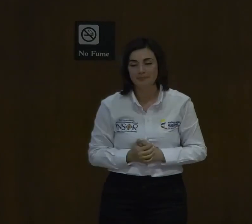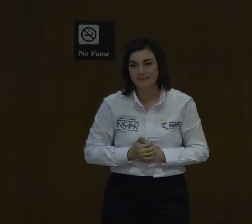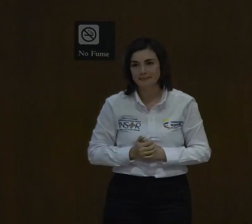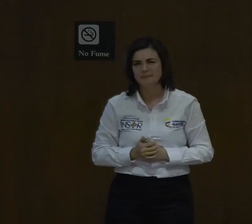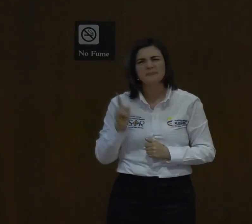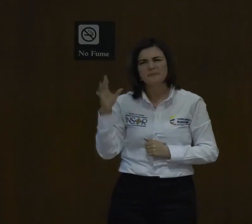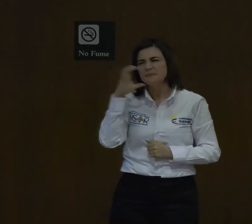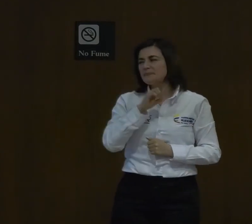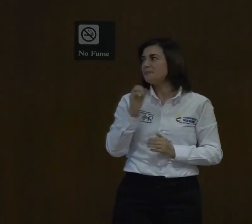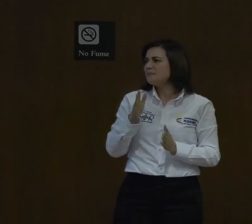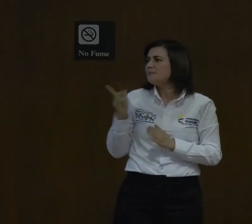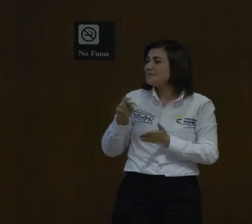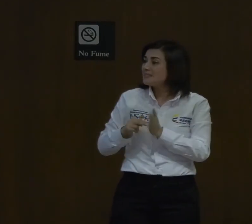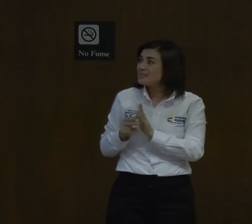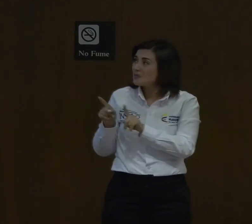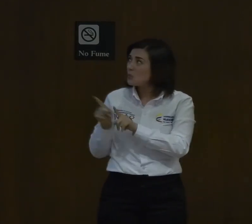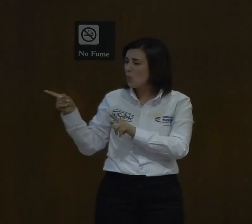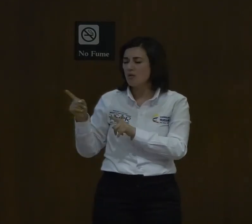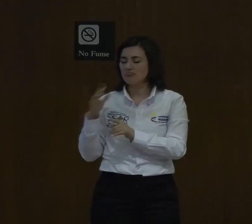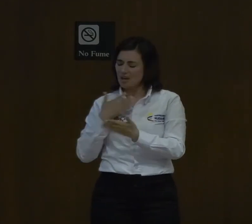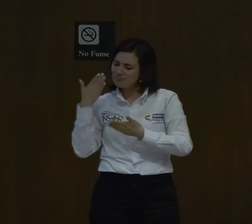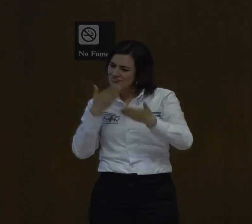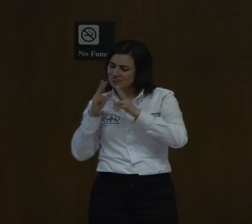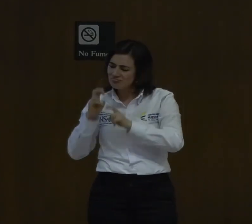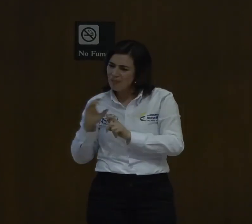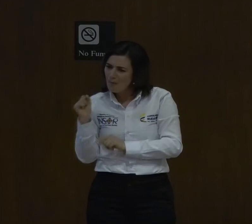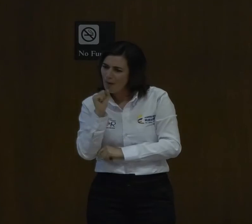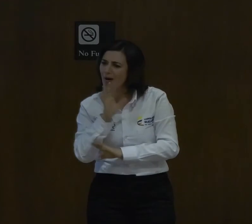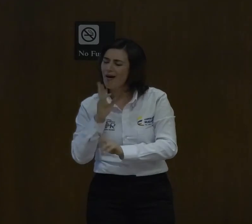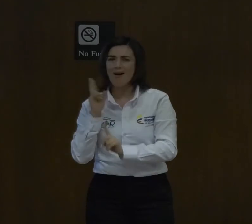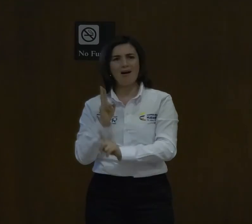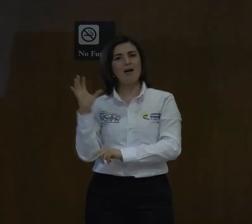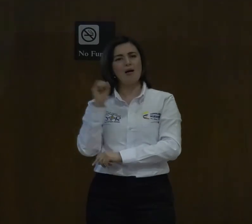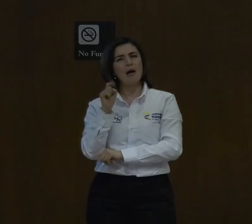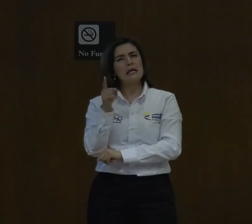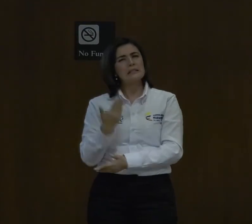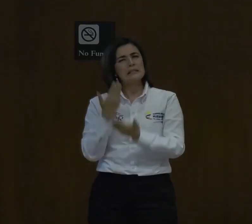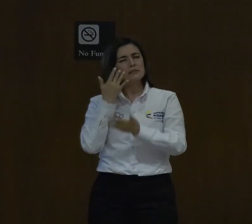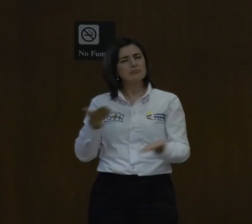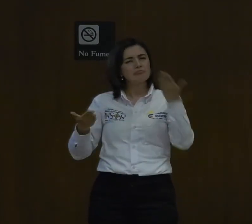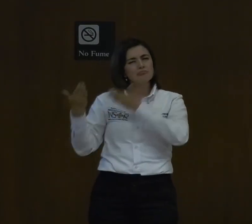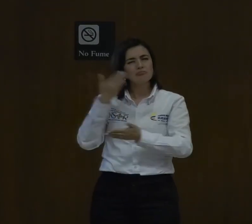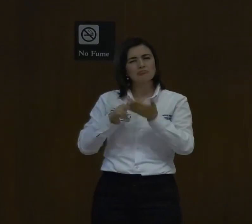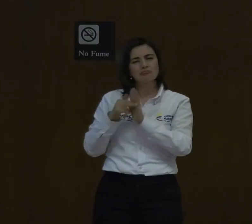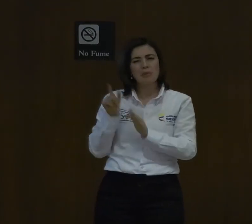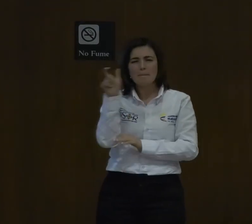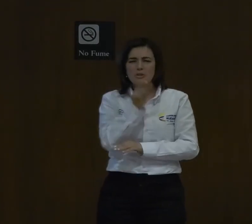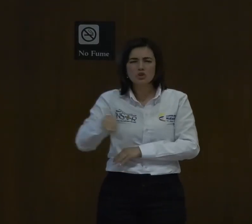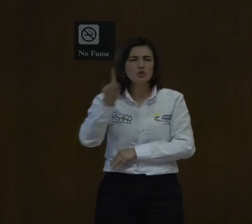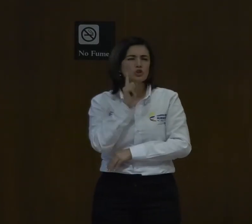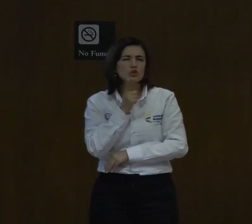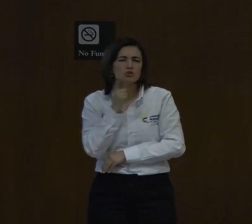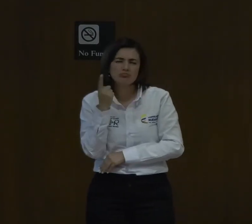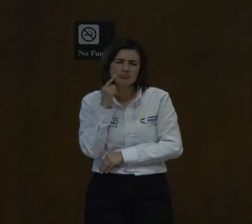Estos resultados también tienen aplicaciones a la hora de evaluar el vocabulario global en las personas